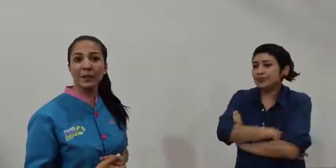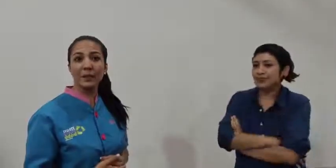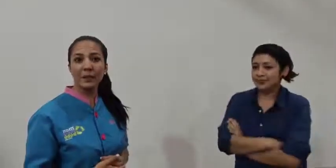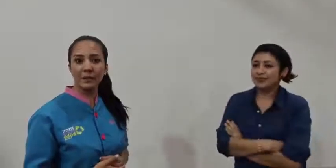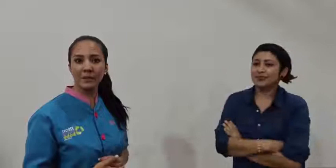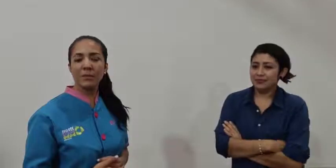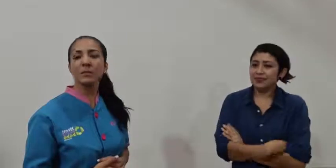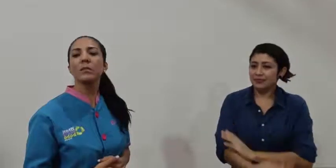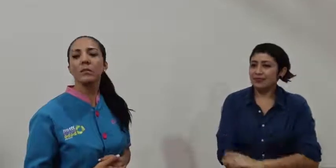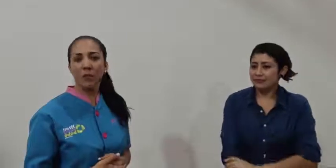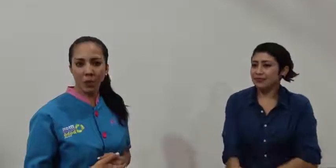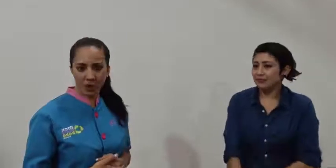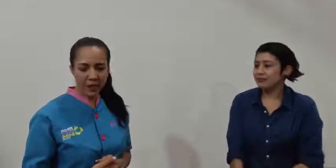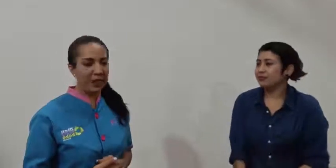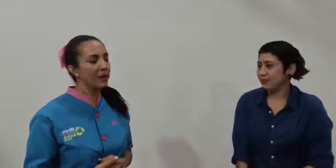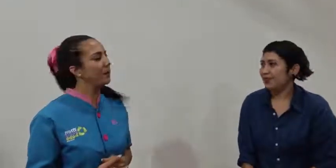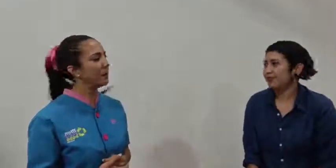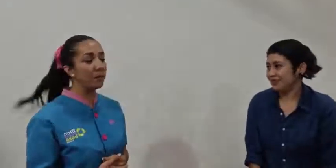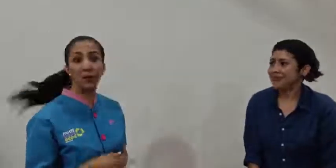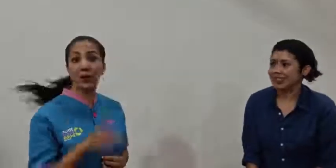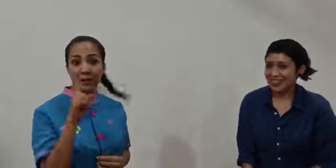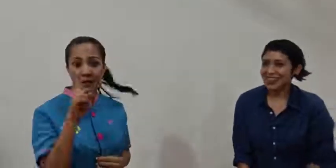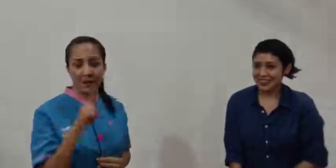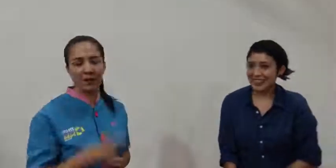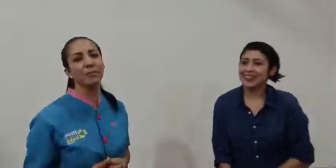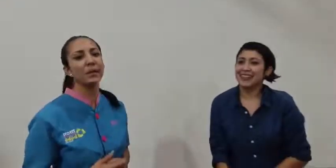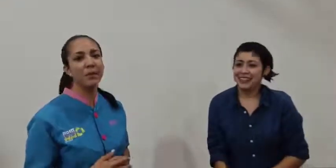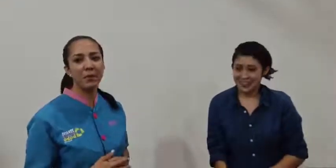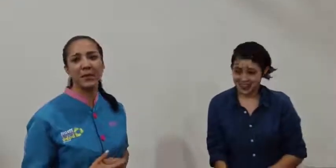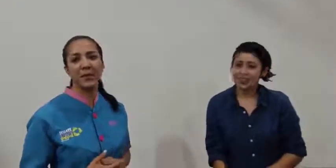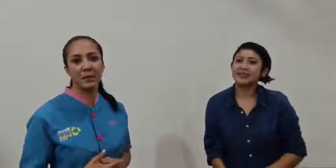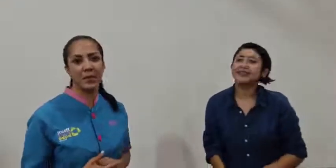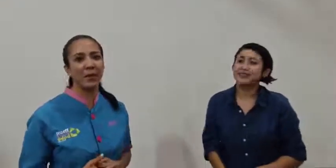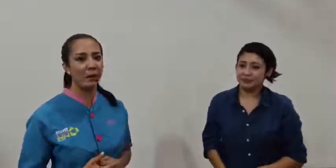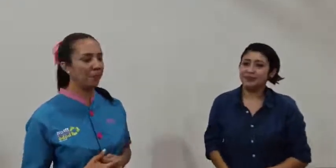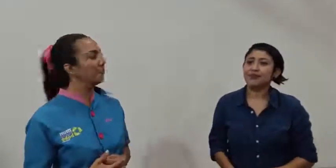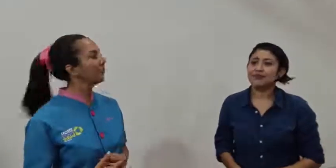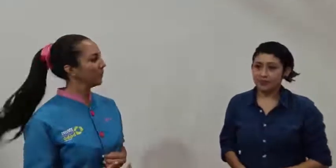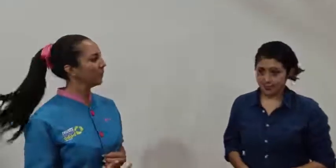poquito despectiva para nosotros. Ok, importante saberlo, importante saberlo.